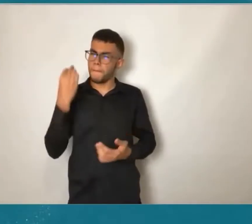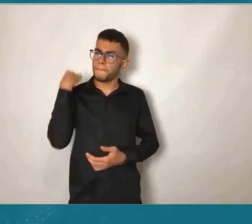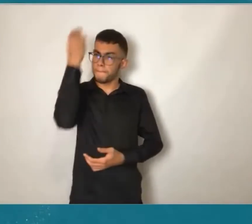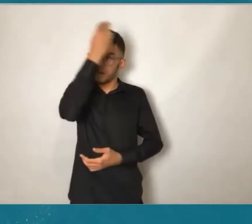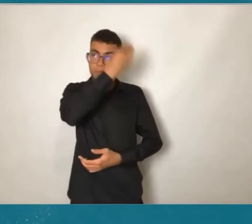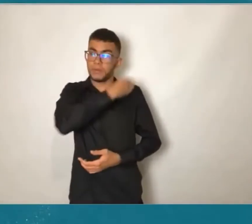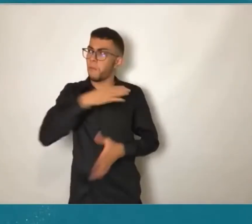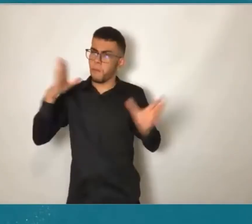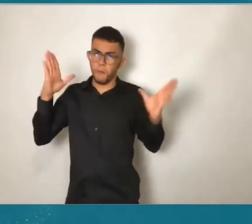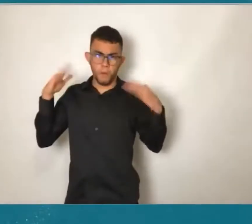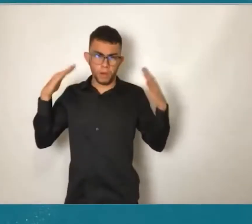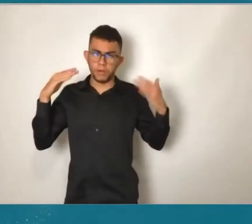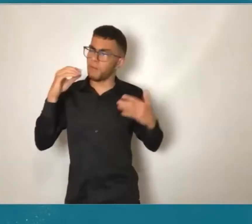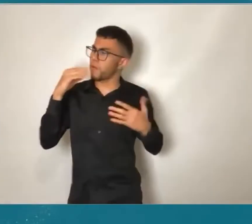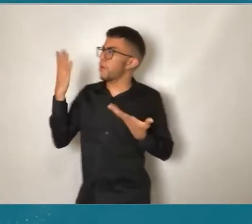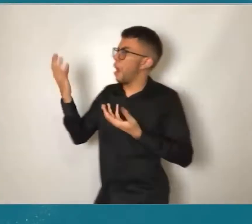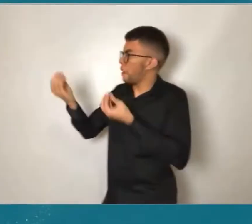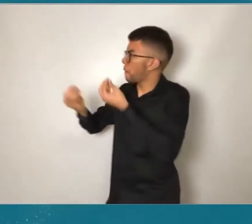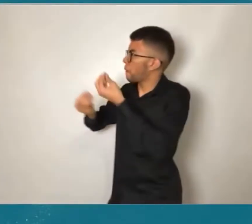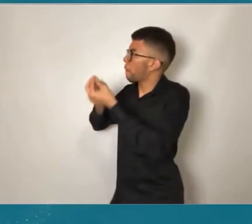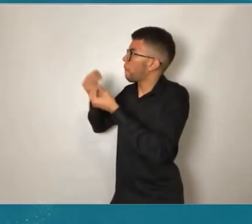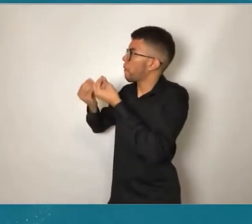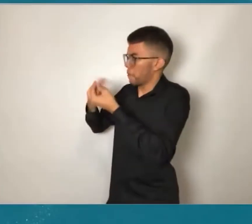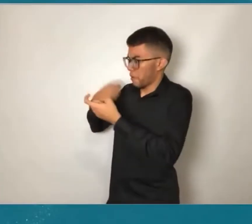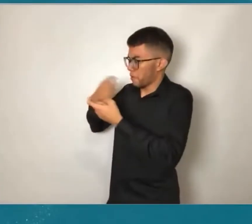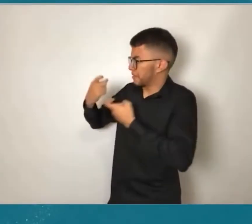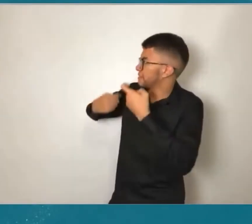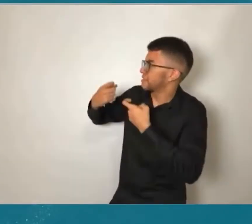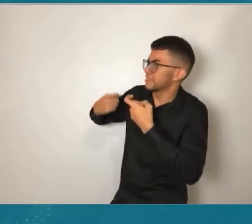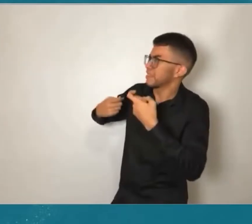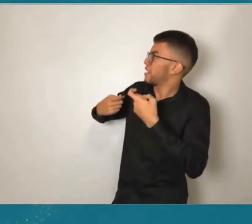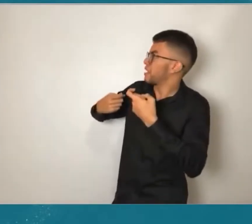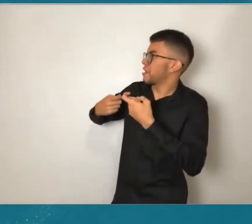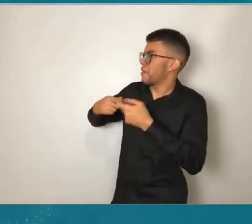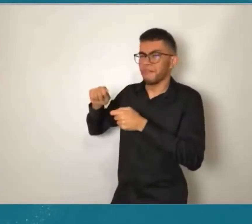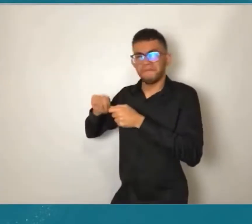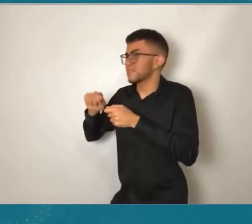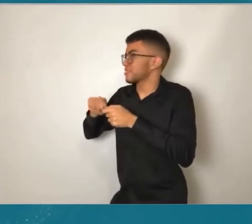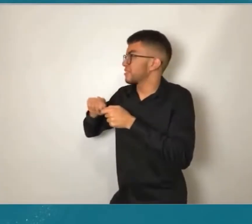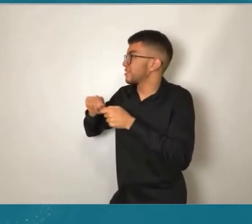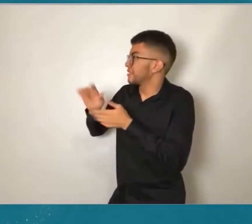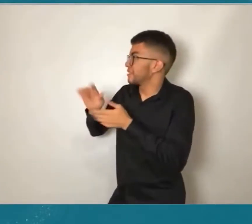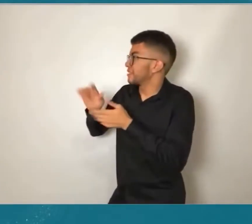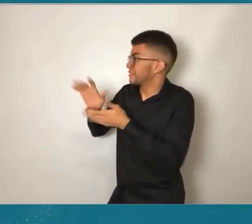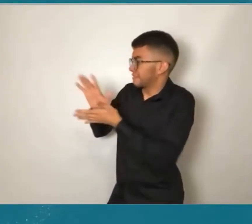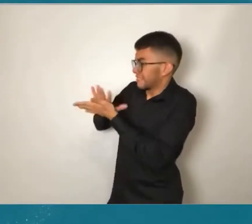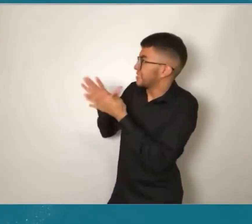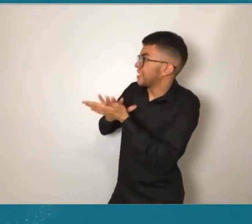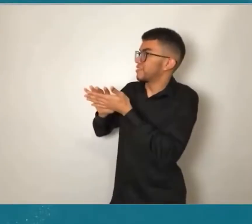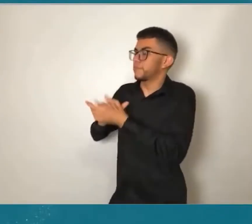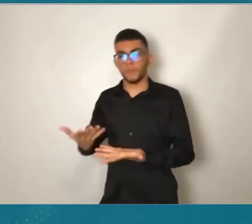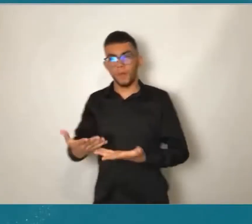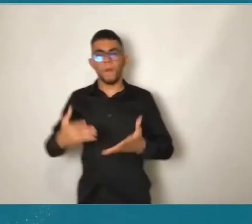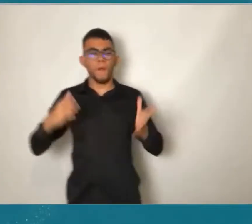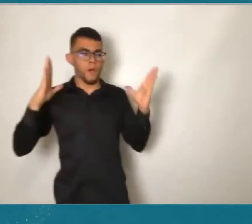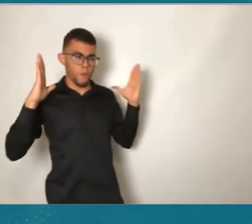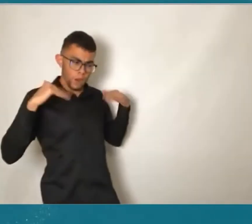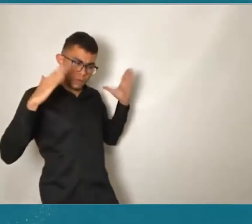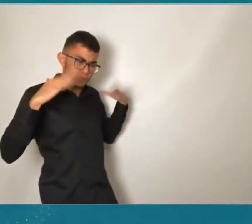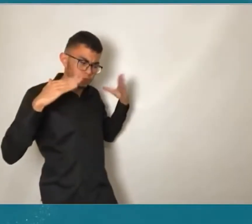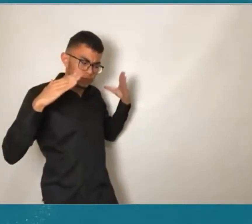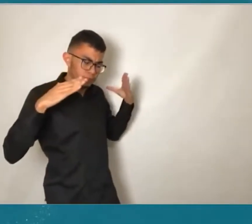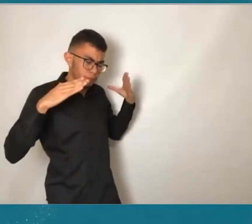e simples, né? Quando o Espírito vem falar para você, fala, eis aqui o teu servo, ou eis aqui a tua serva.